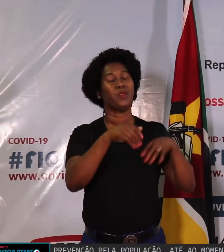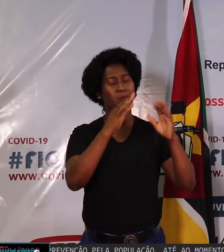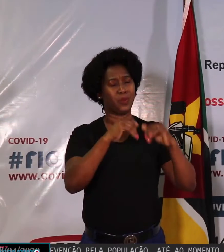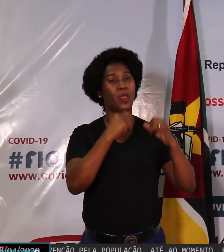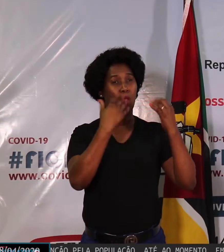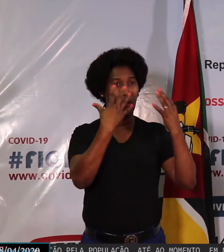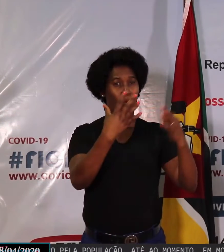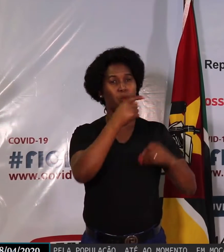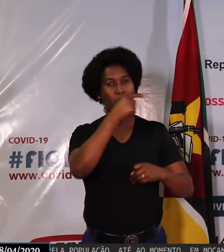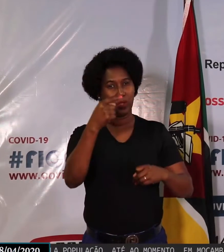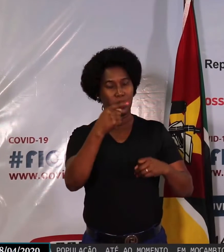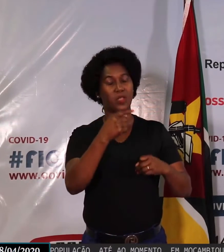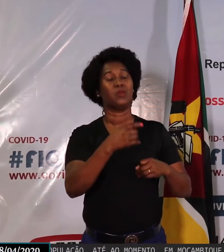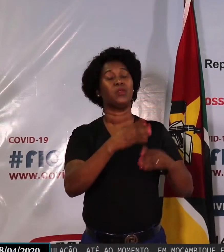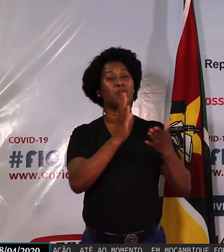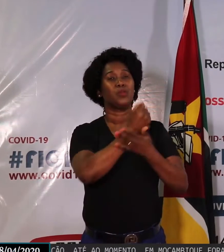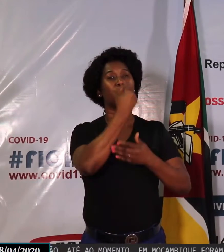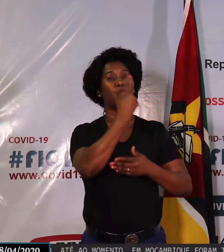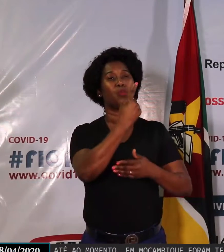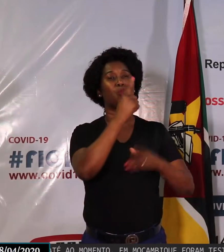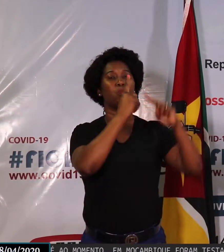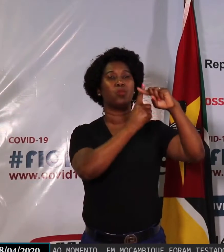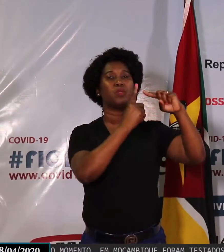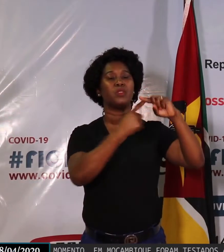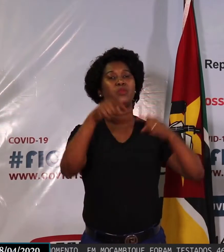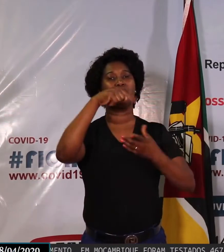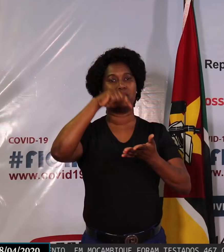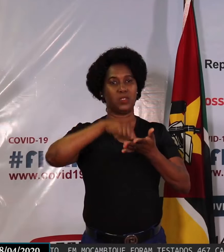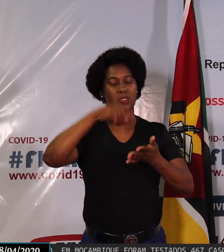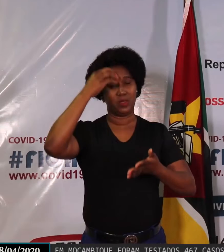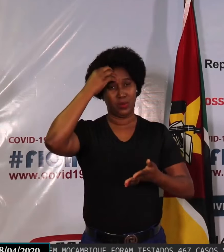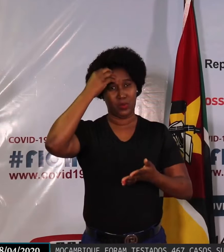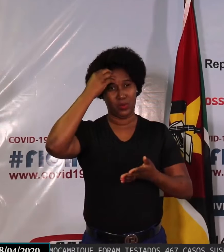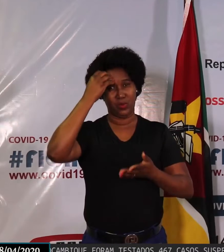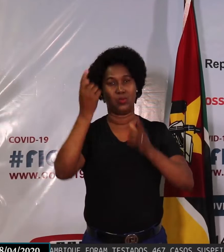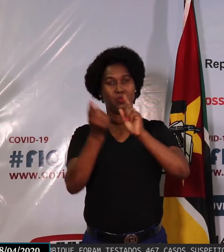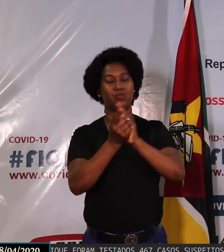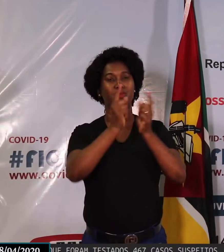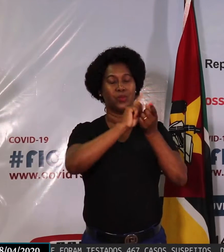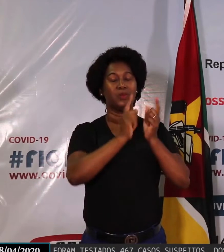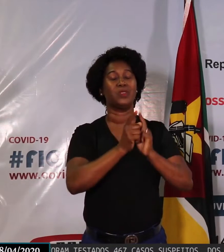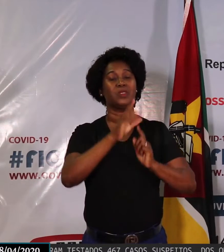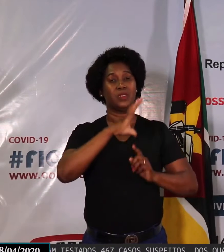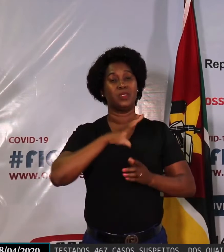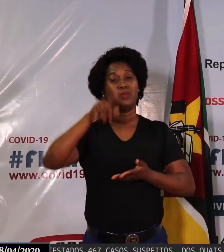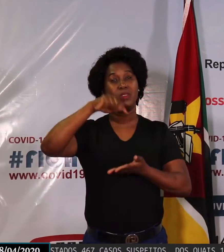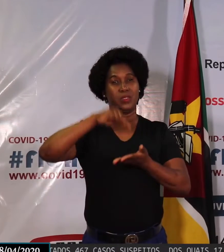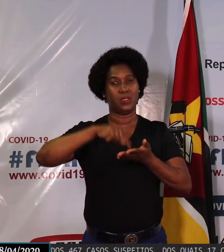e 1 positivo aqui na cidade de Maputo. Portanto, um contacto que se encontrava aqui na cidade de